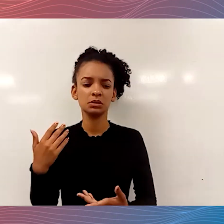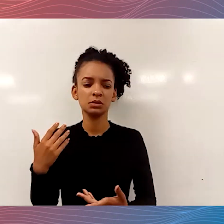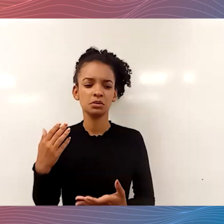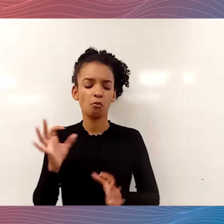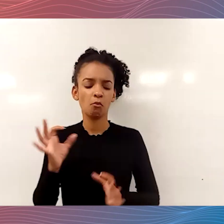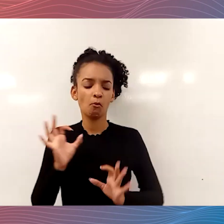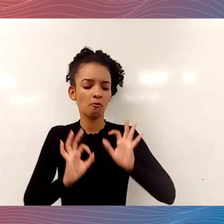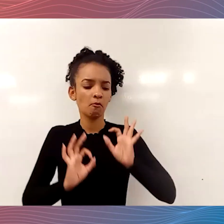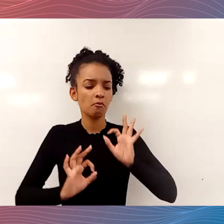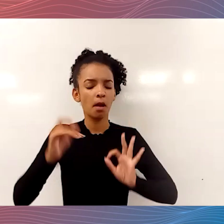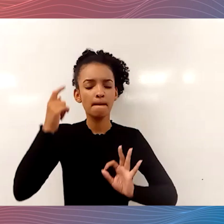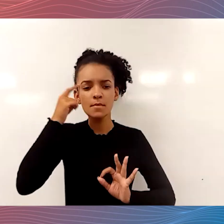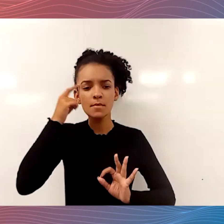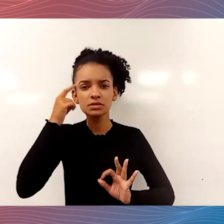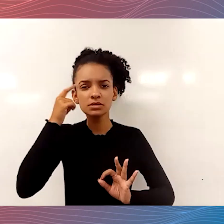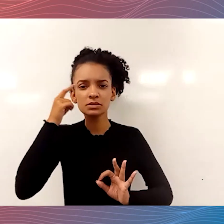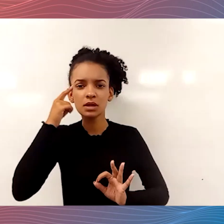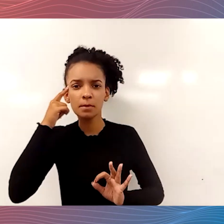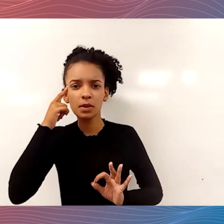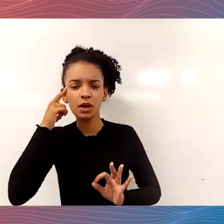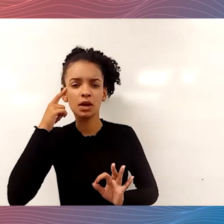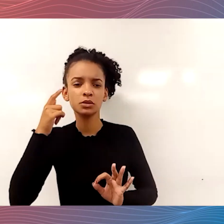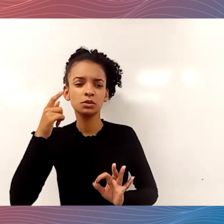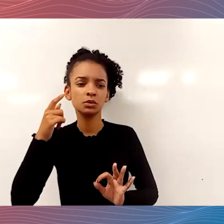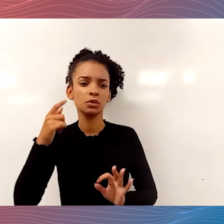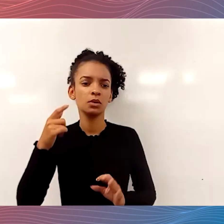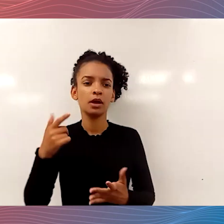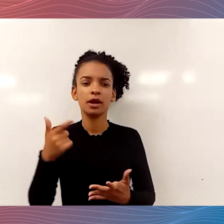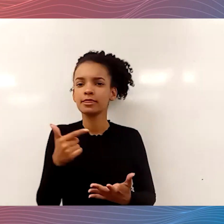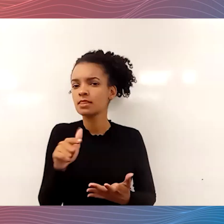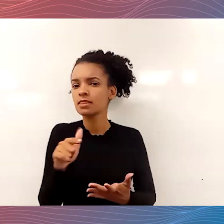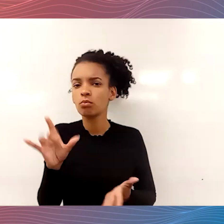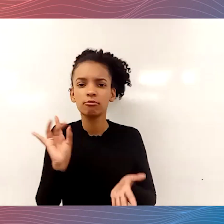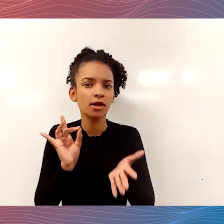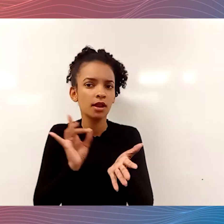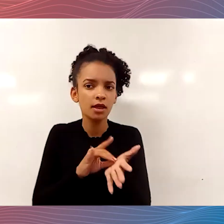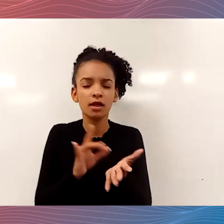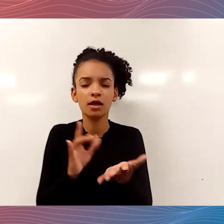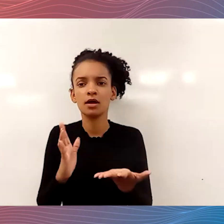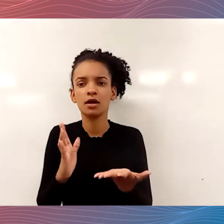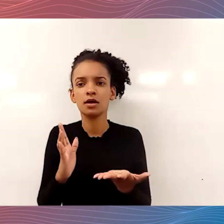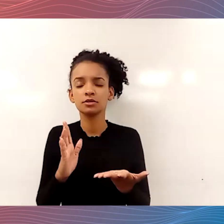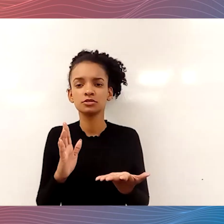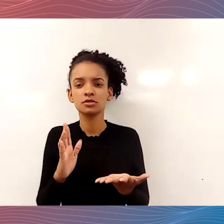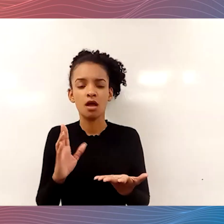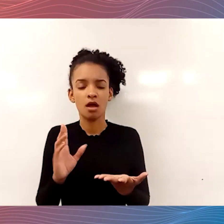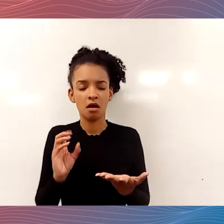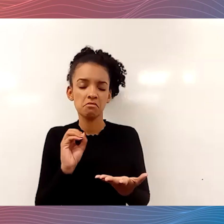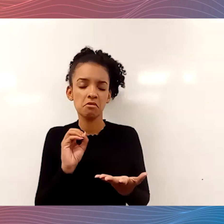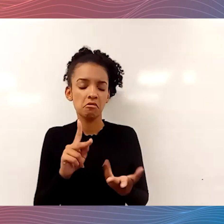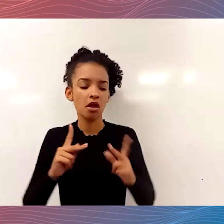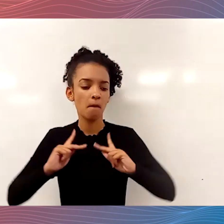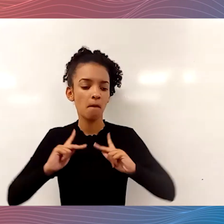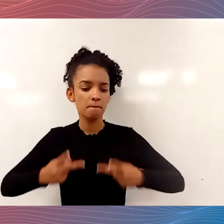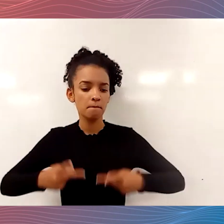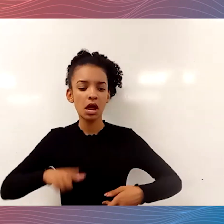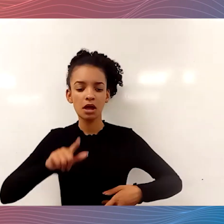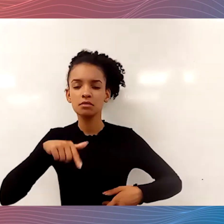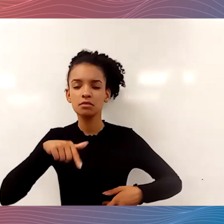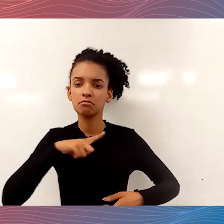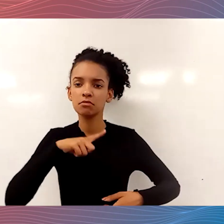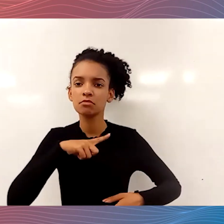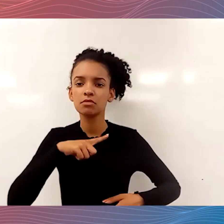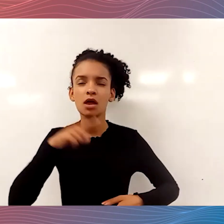tem realidade, não é? Por mais que o homem é inteligente, é sábio, é prudente nesse mundo, irmãos, ainda